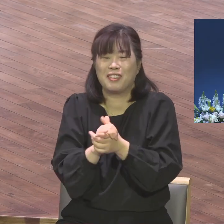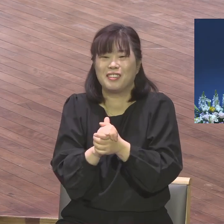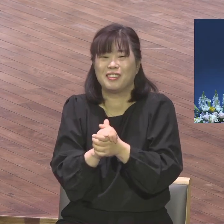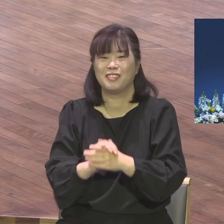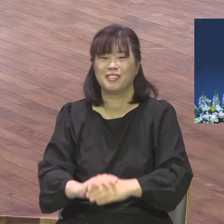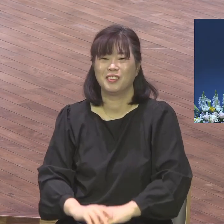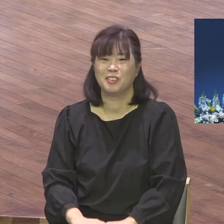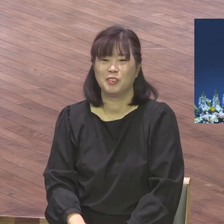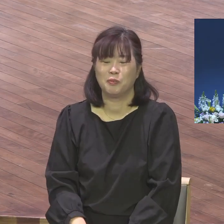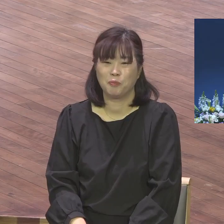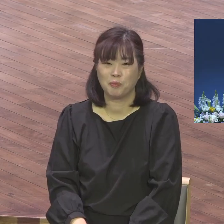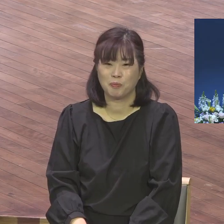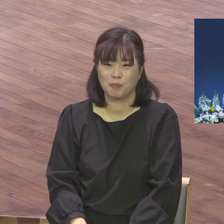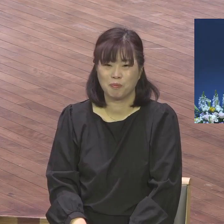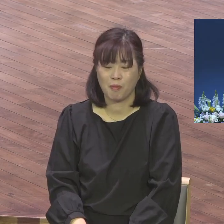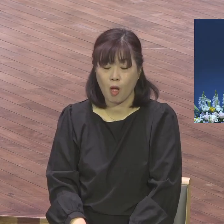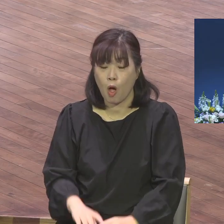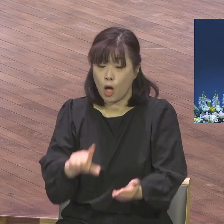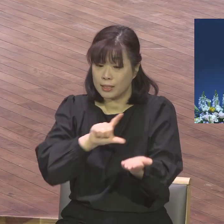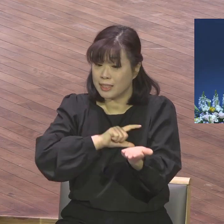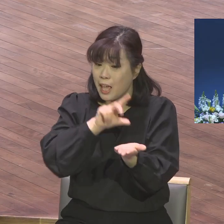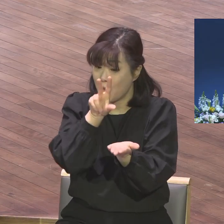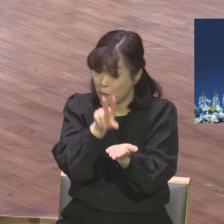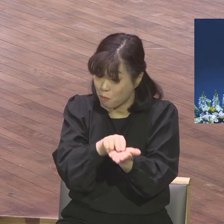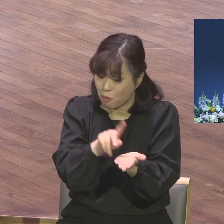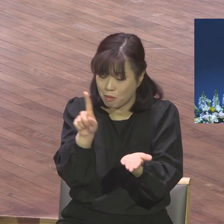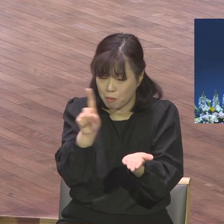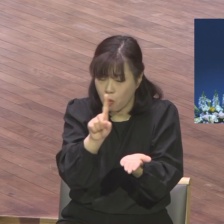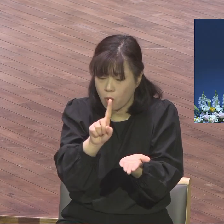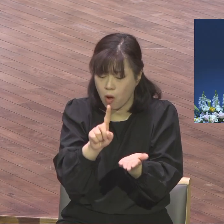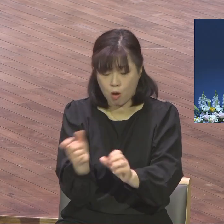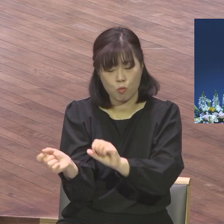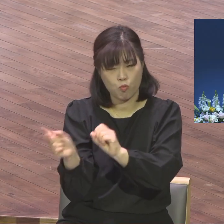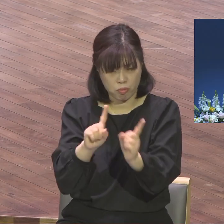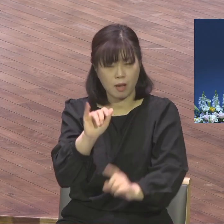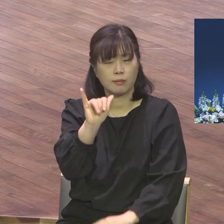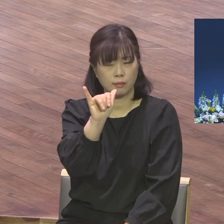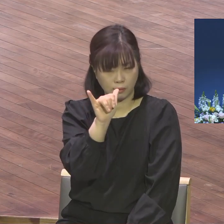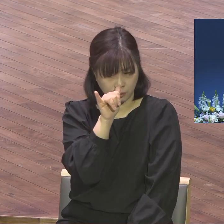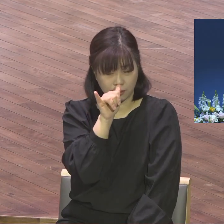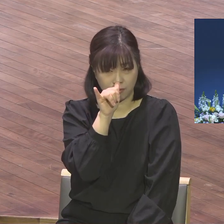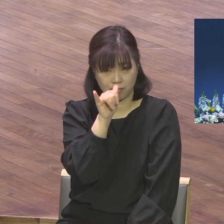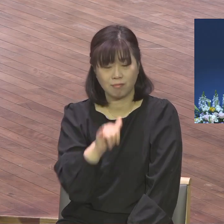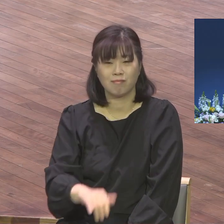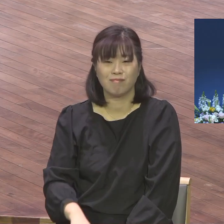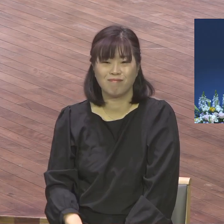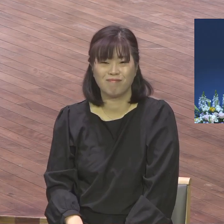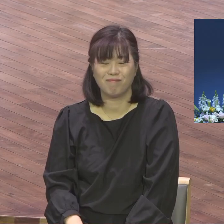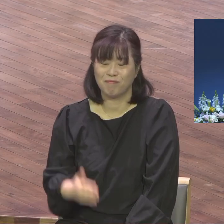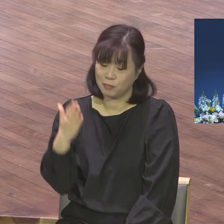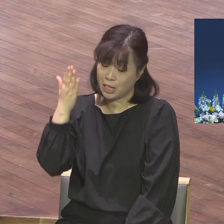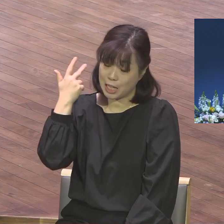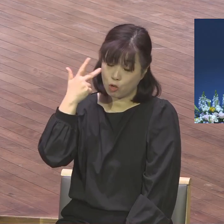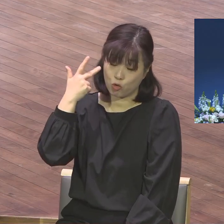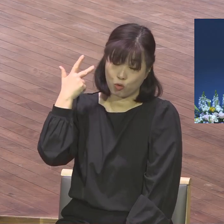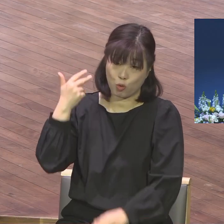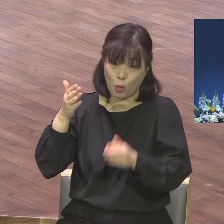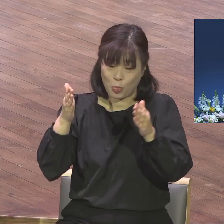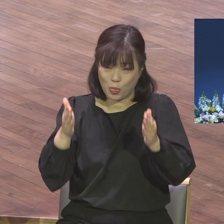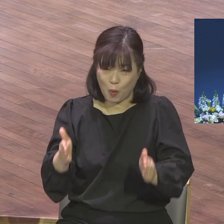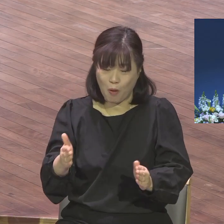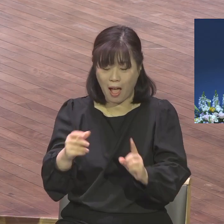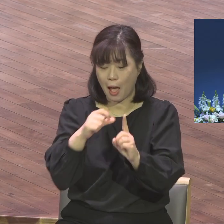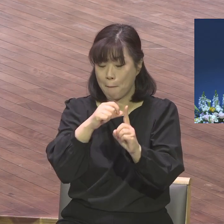이걸린 말씀 가지고 부활은 있다라는 제목으로 말씀을 드립니다. 지난주일부터 파키스탄 전도 캠프와